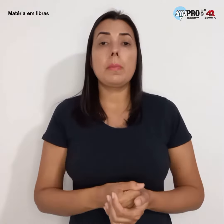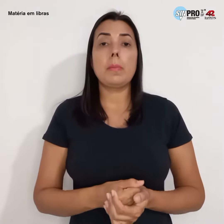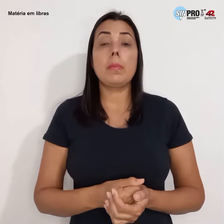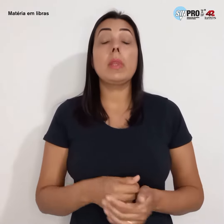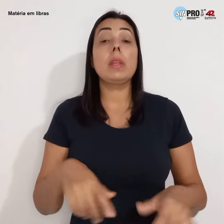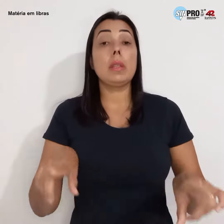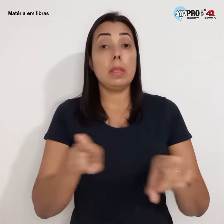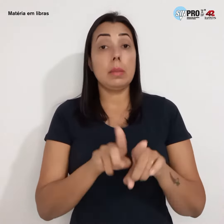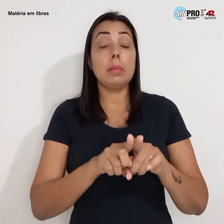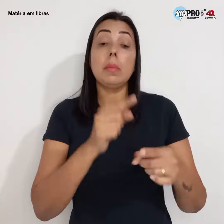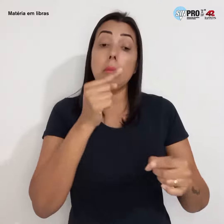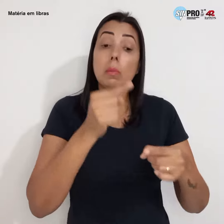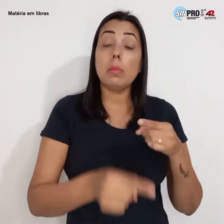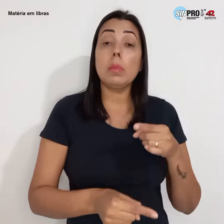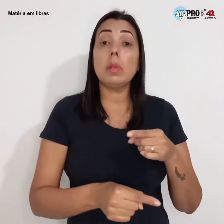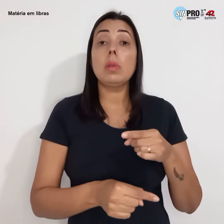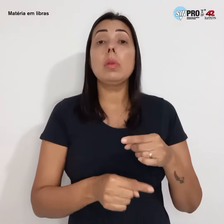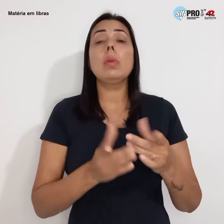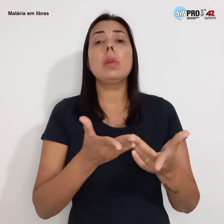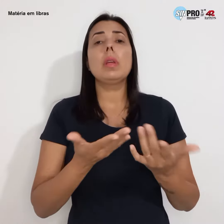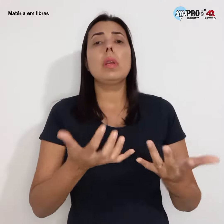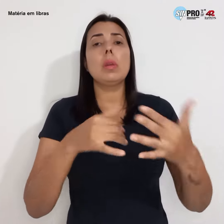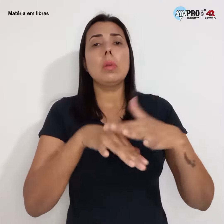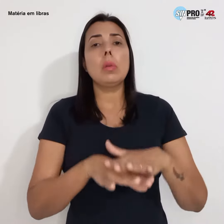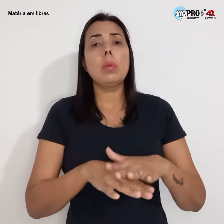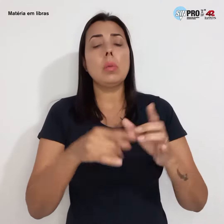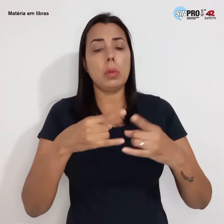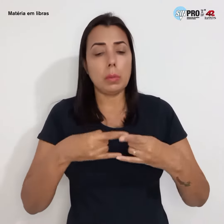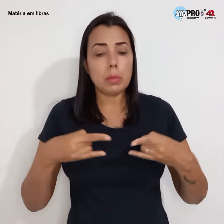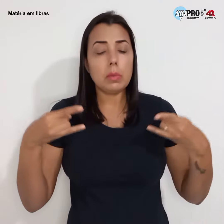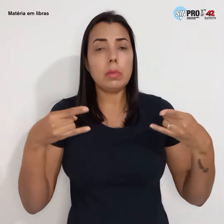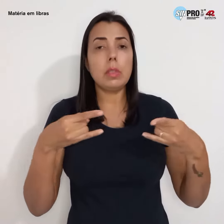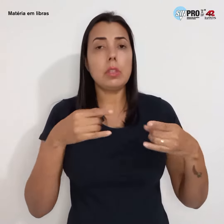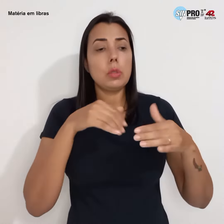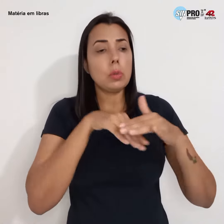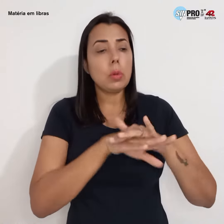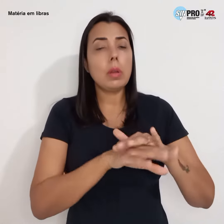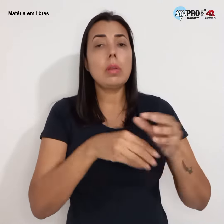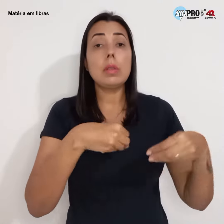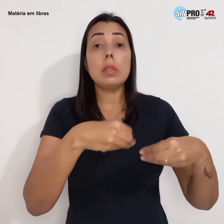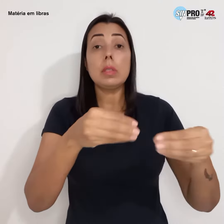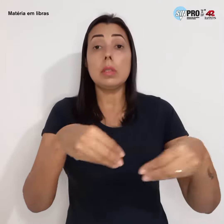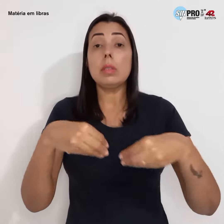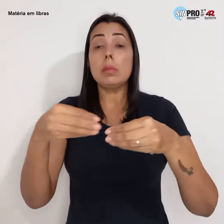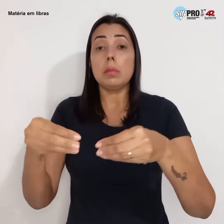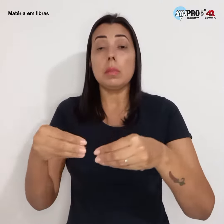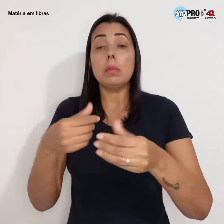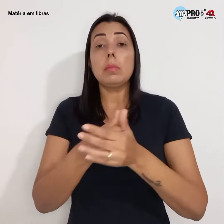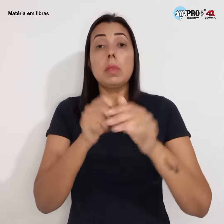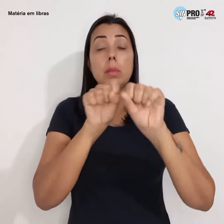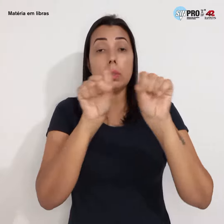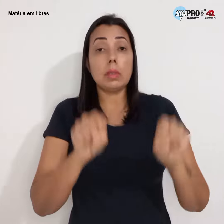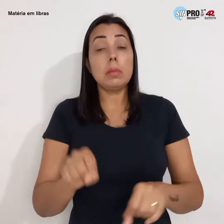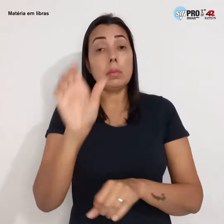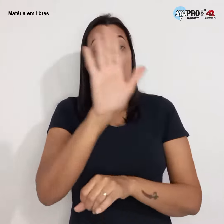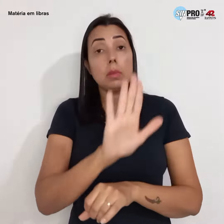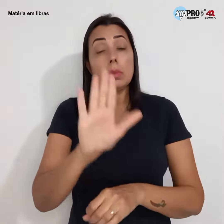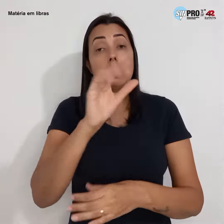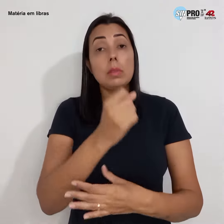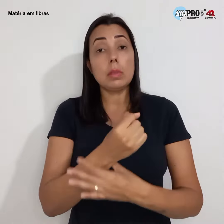Ele também vetou o trecho que incluía absorventes em cestas básicas, distribuídas pelo Sistema Nacional de